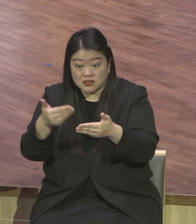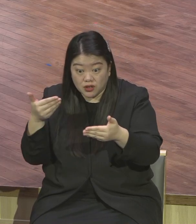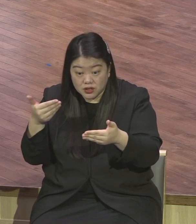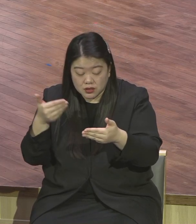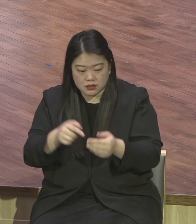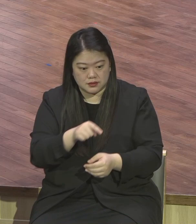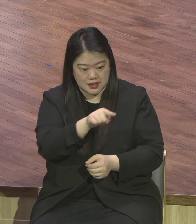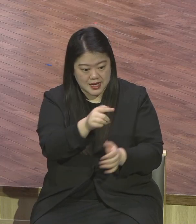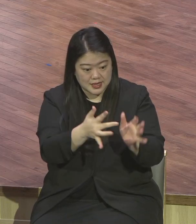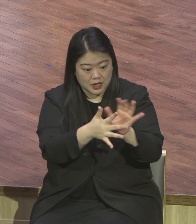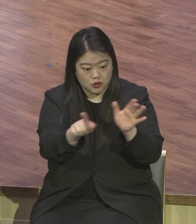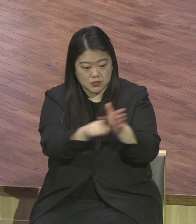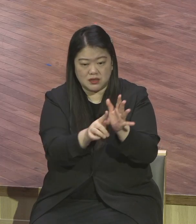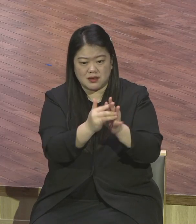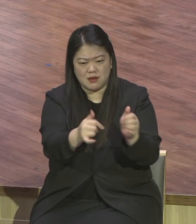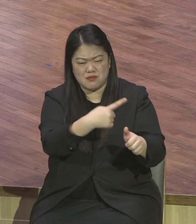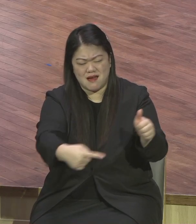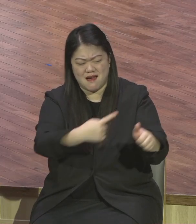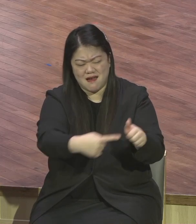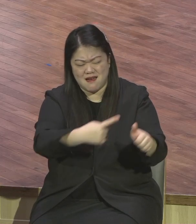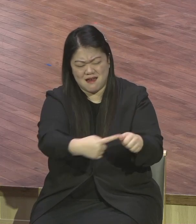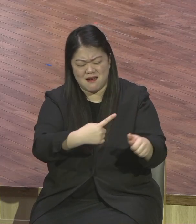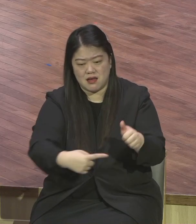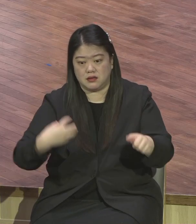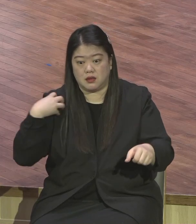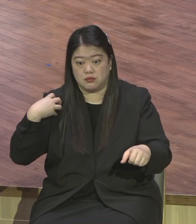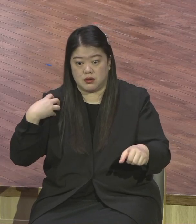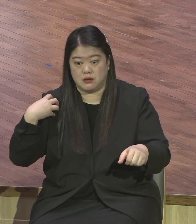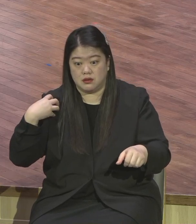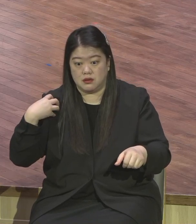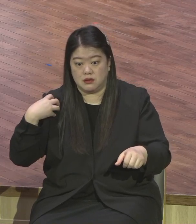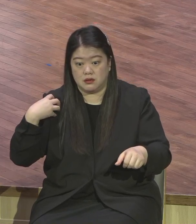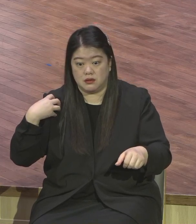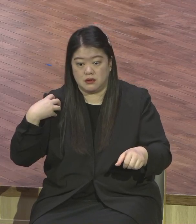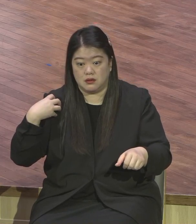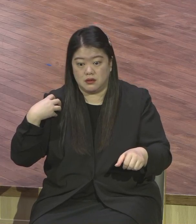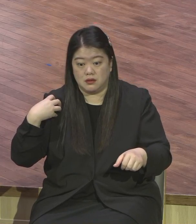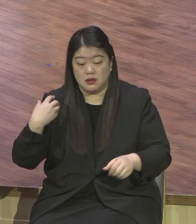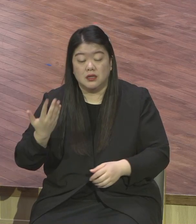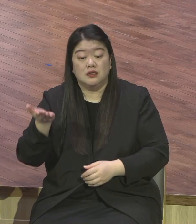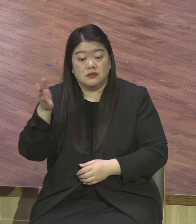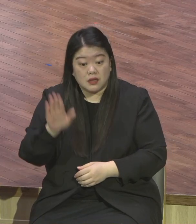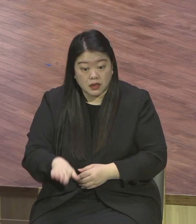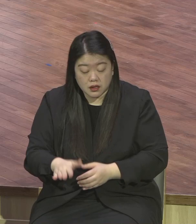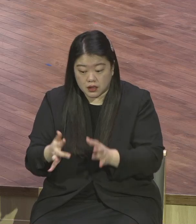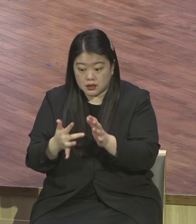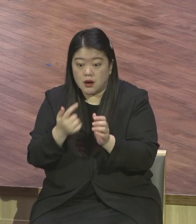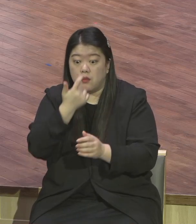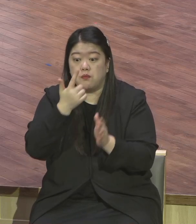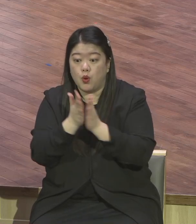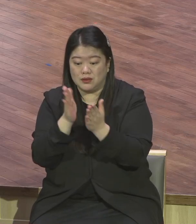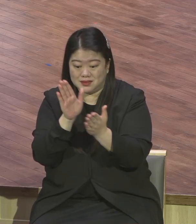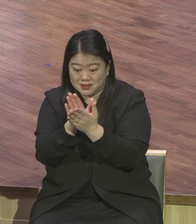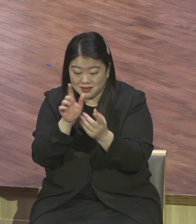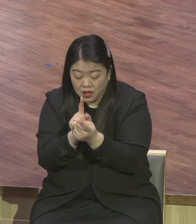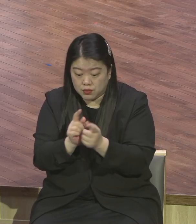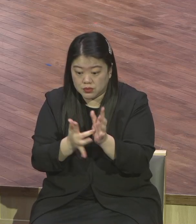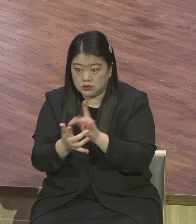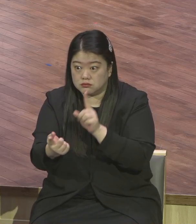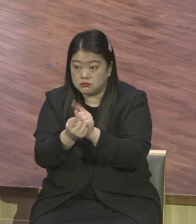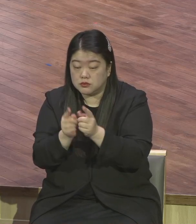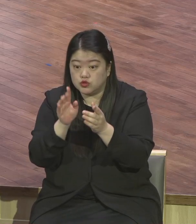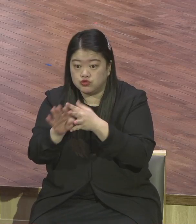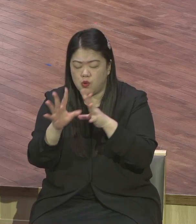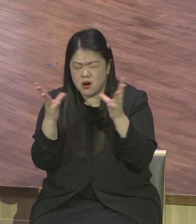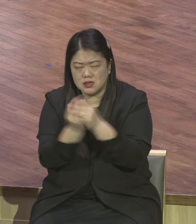세계를 바꿔버렸다니까요. 기독교로 유럽부터 때려가지고. 자,